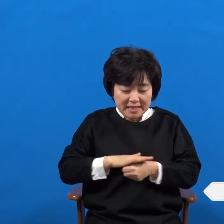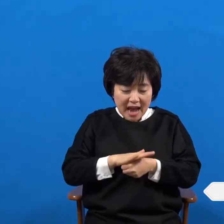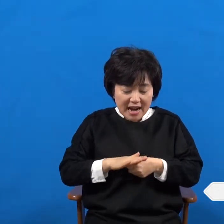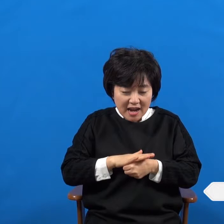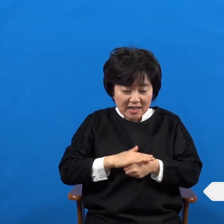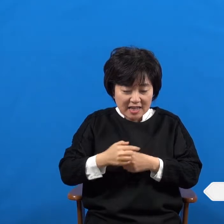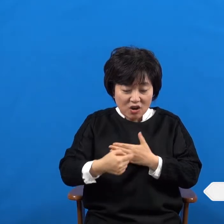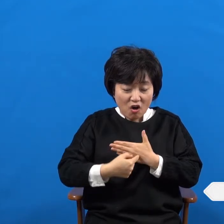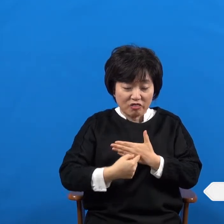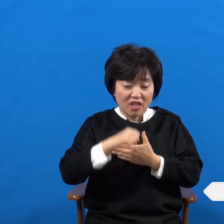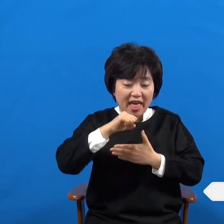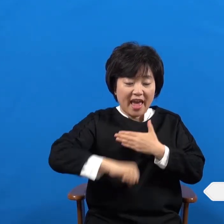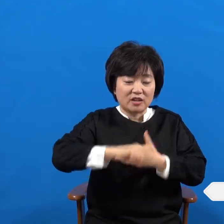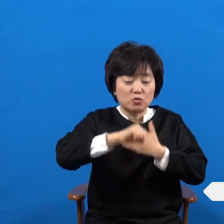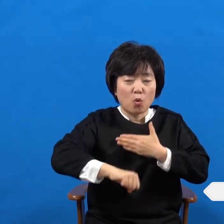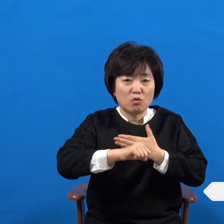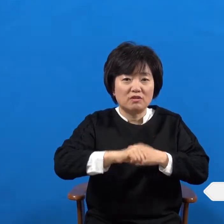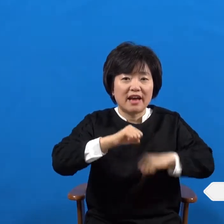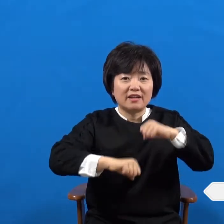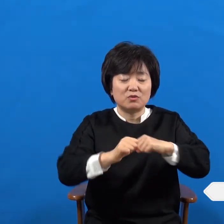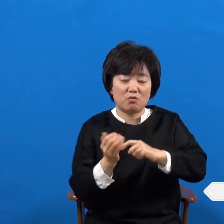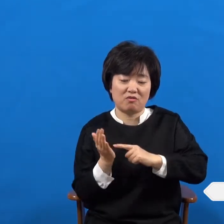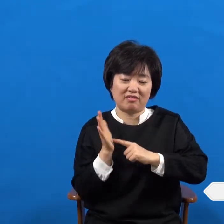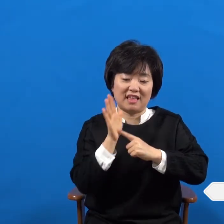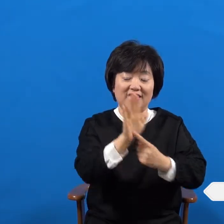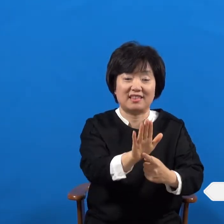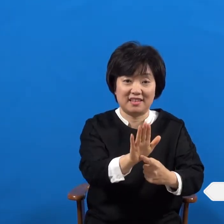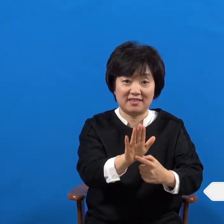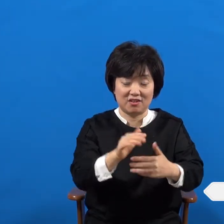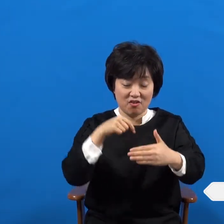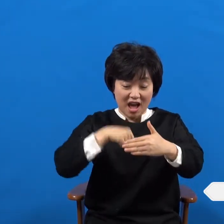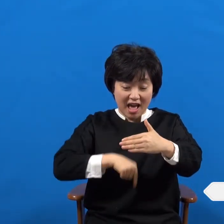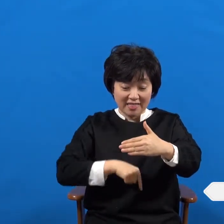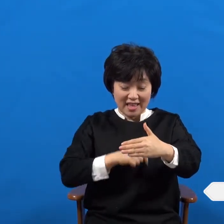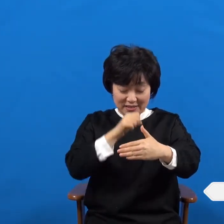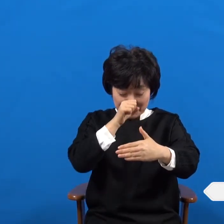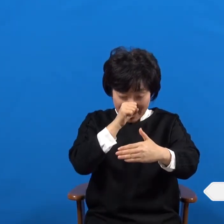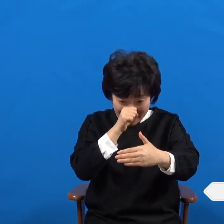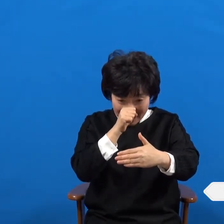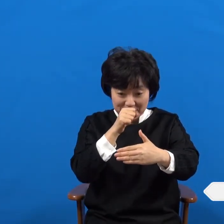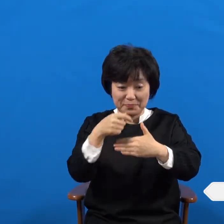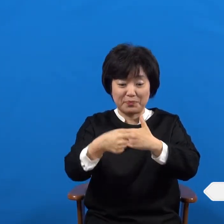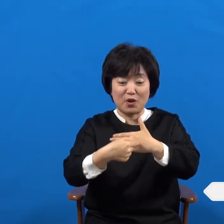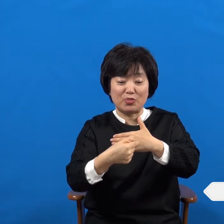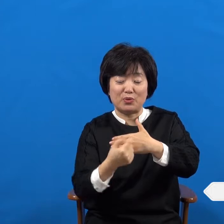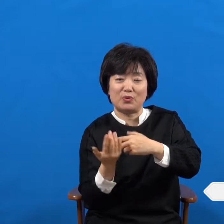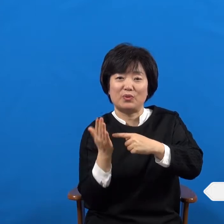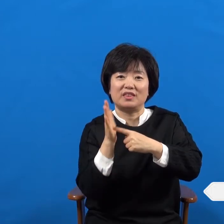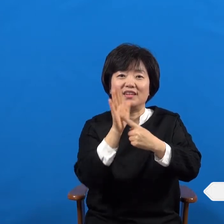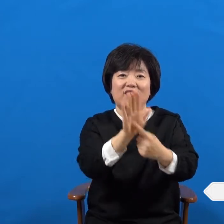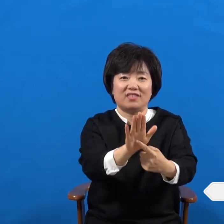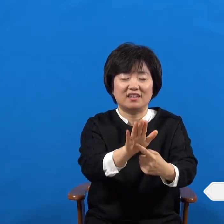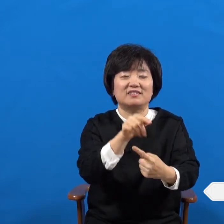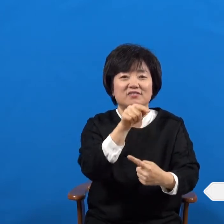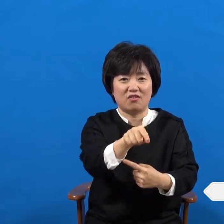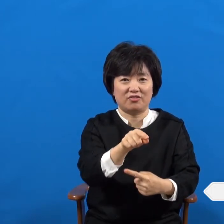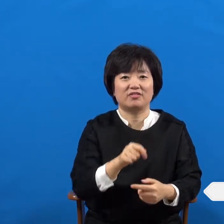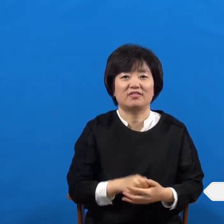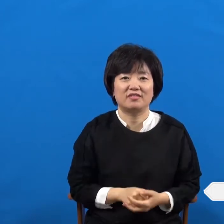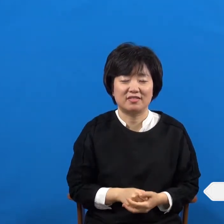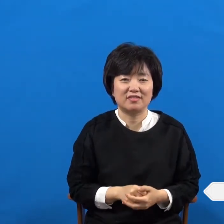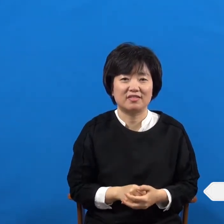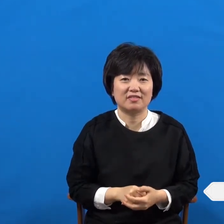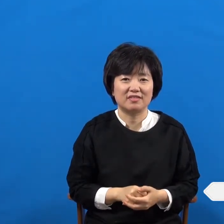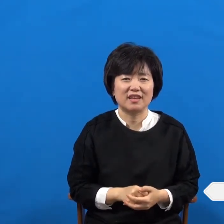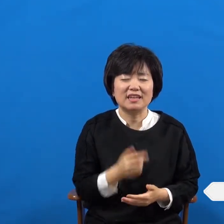행동으로 표현되는 것, 착한 일, 선한 사람을 우리는 생각해 봅니다.